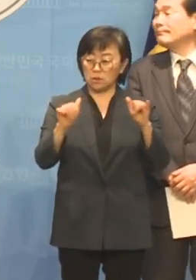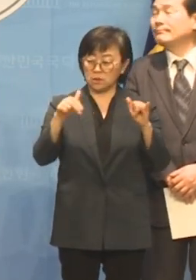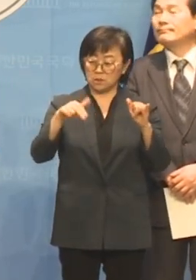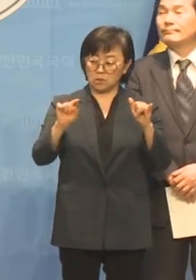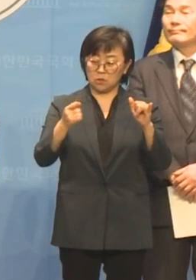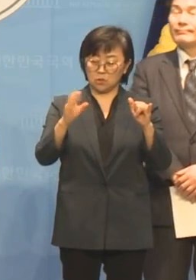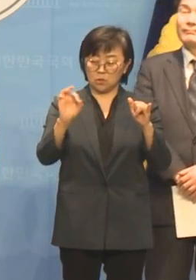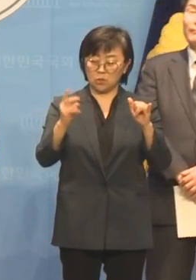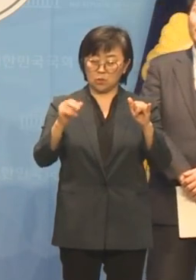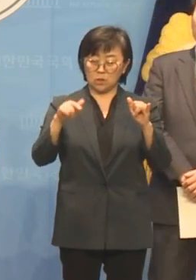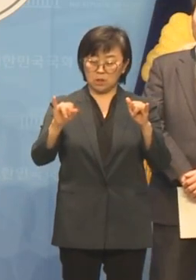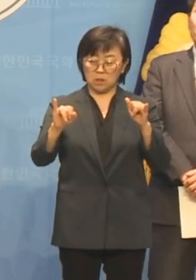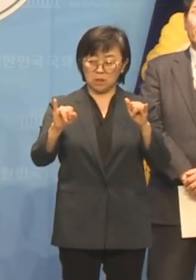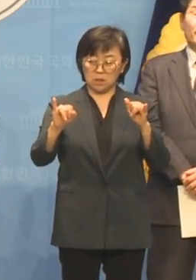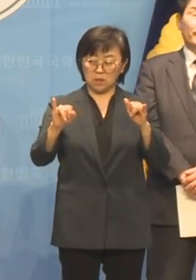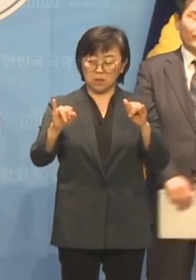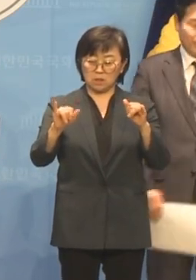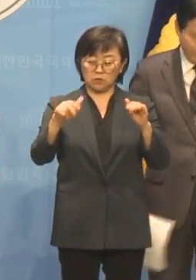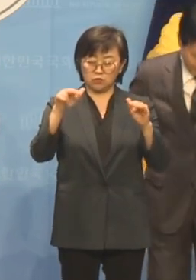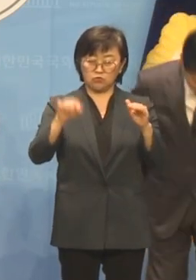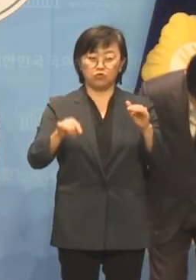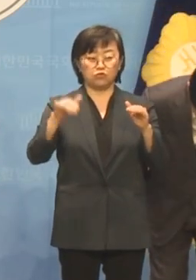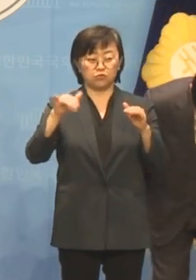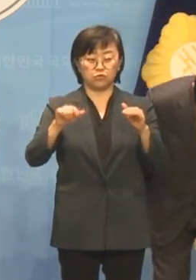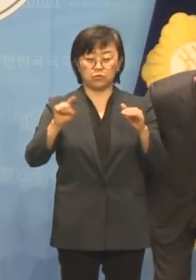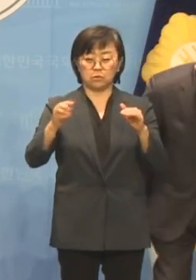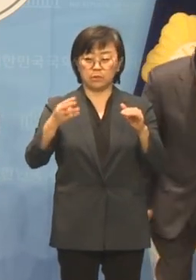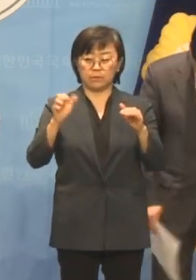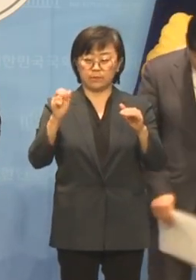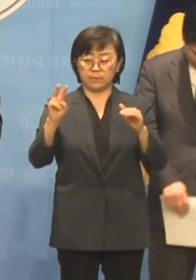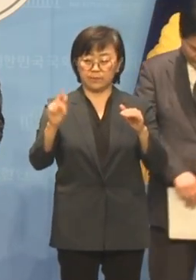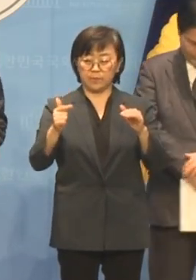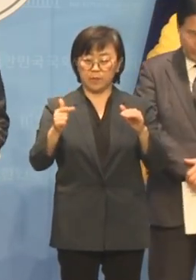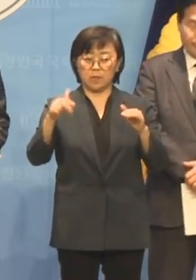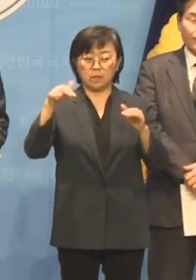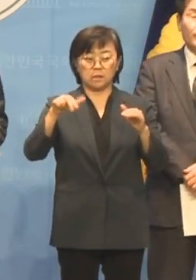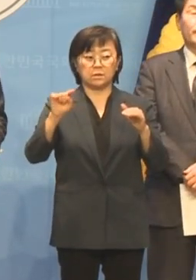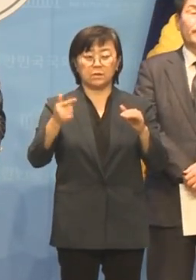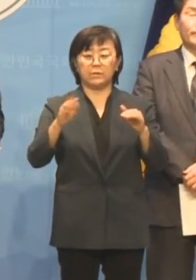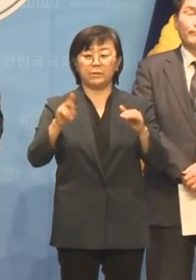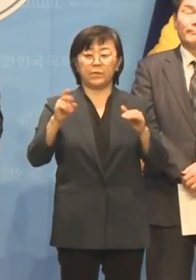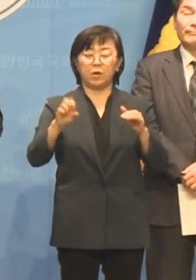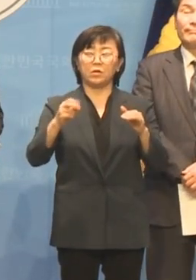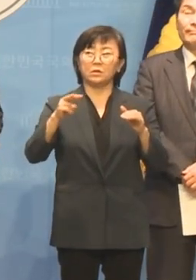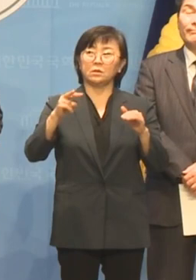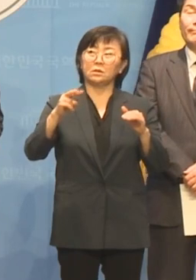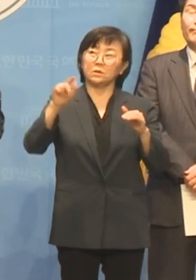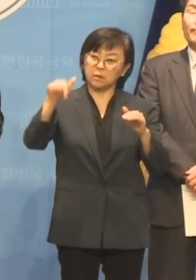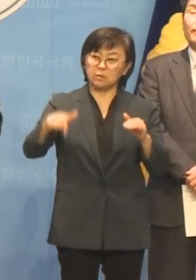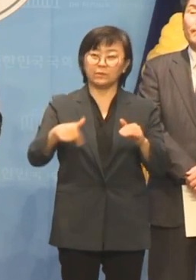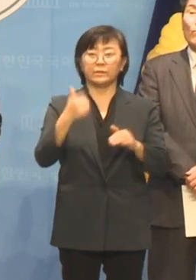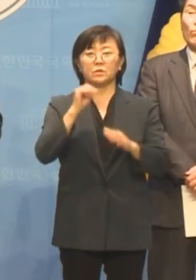전용기 의원 오셨습니다. 왼쪽에 주철현 의원 오셨습니다. 그리고 전병덕 변호사 오셨습니다.